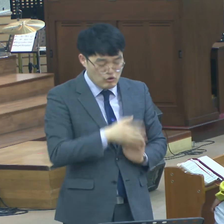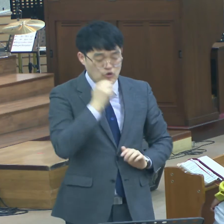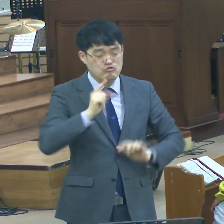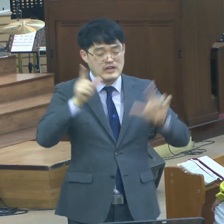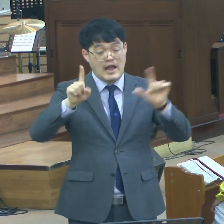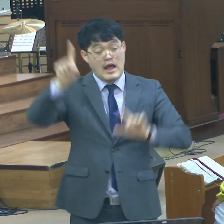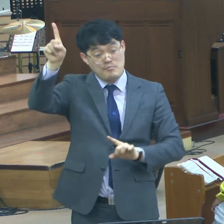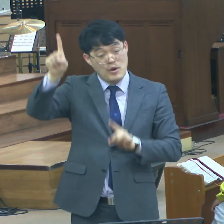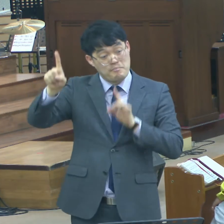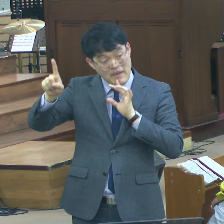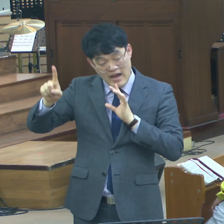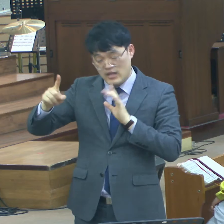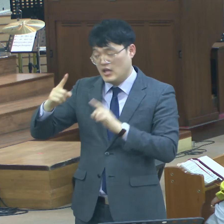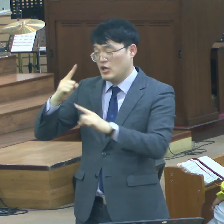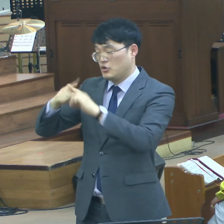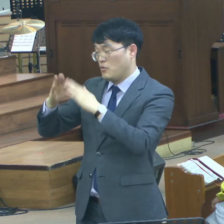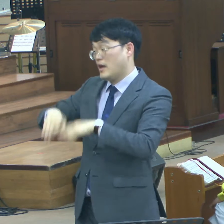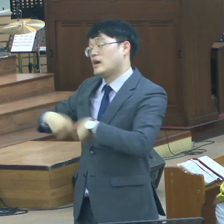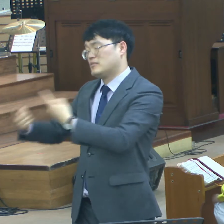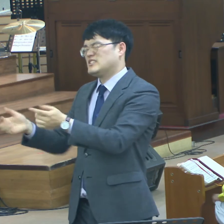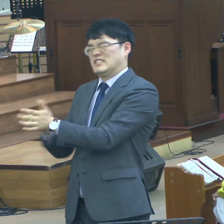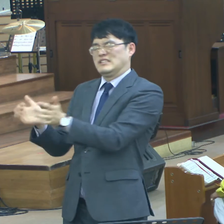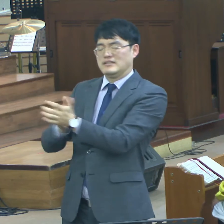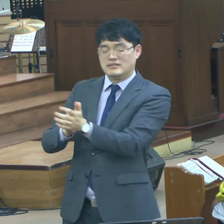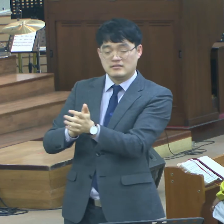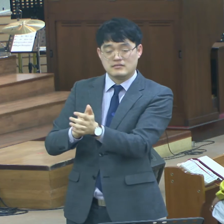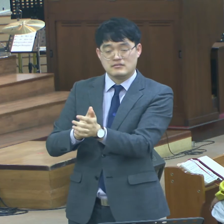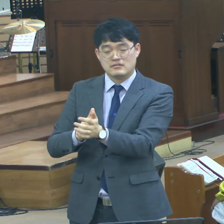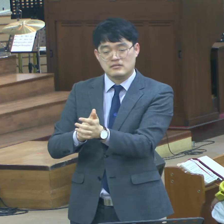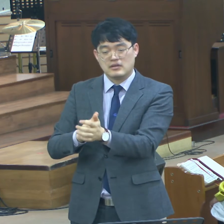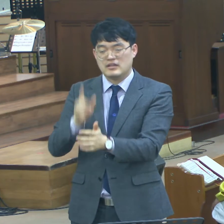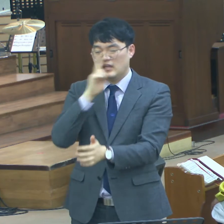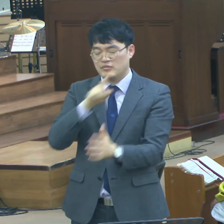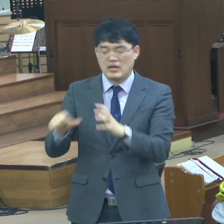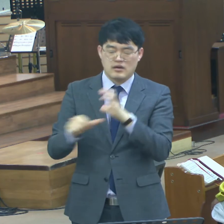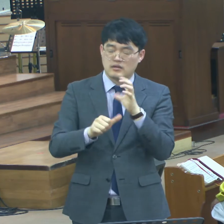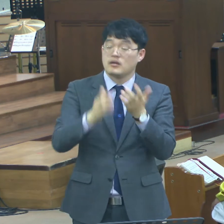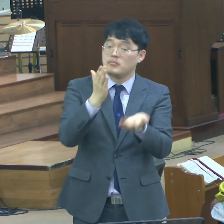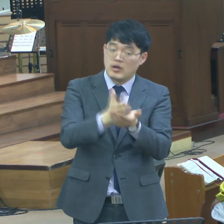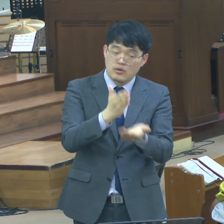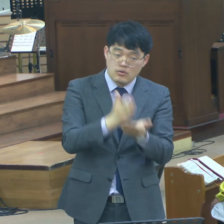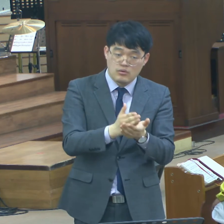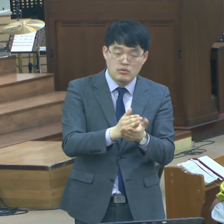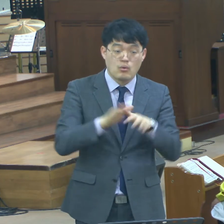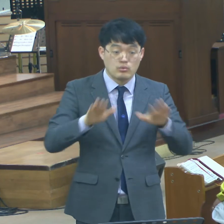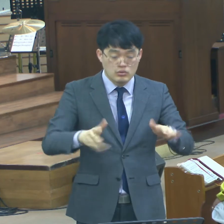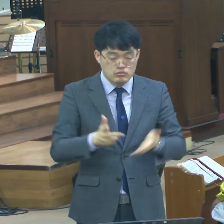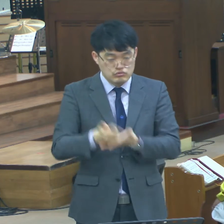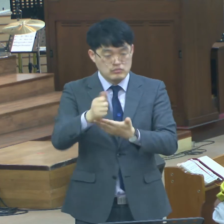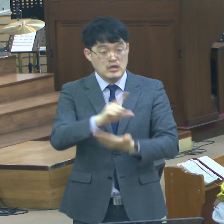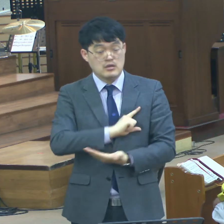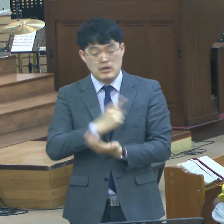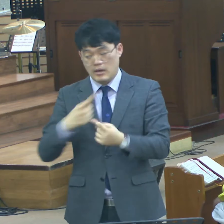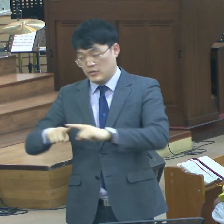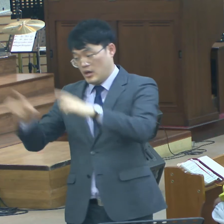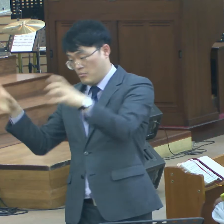이 말씀을 이용하라고 주신 것은 결코 아니라는 말씀이에요. 오늘도 주의 이름으로 함께 모여서 기도할 때 성령의